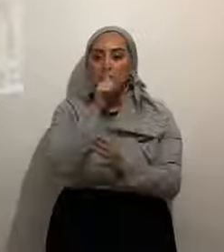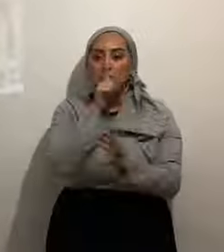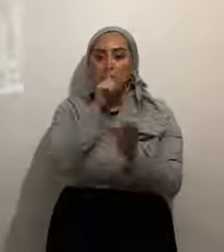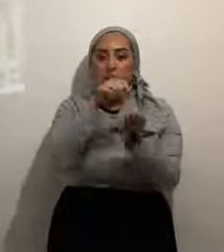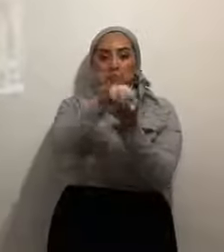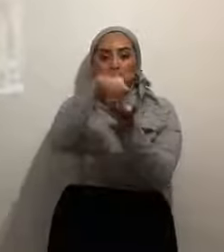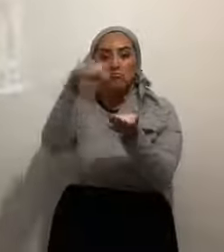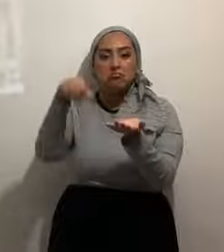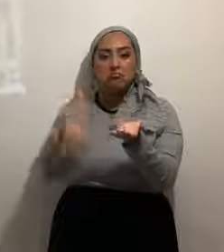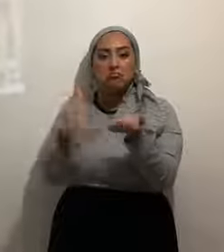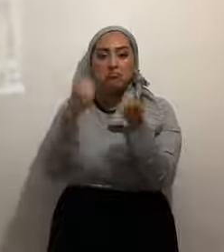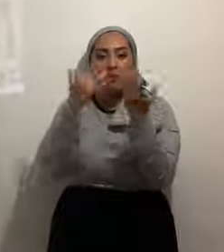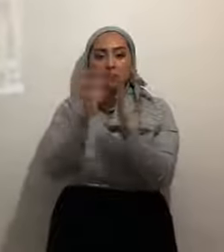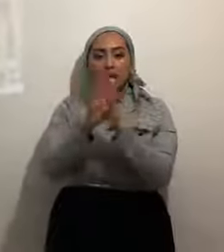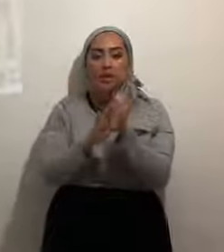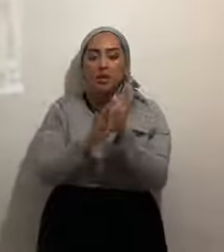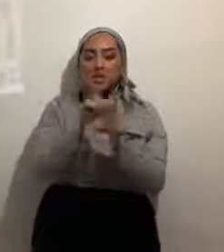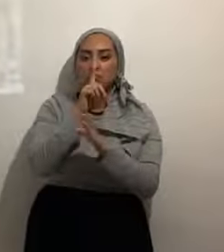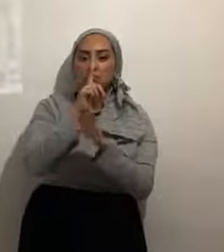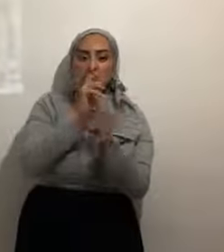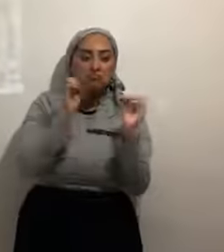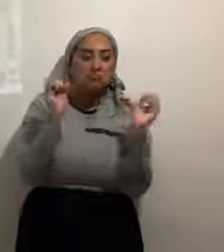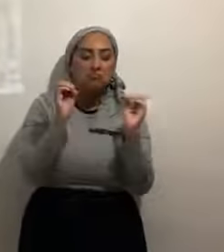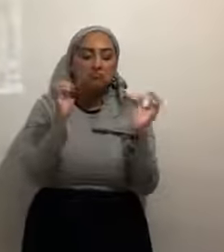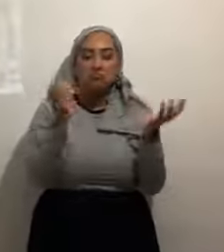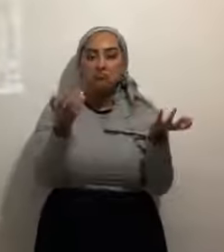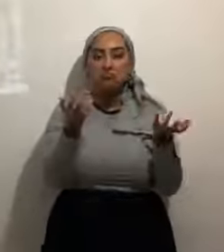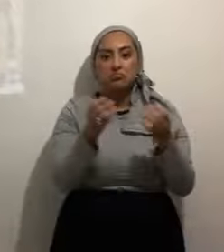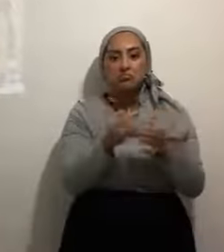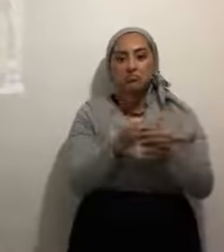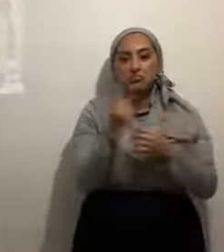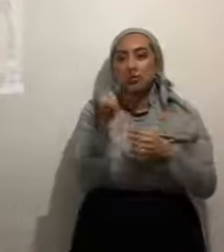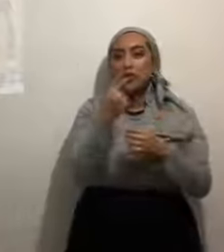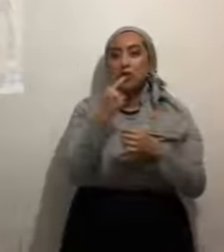quiero meterme en profundidades ahorita, dicen, lo veneraron,